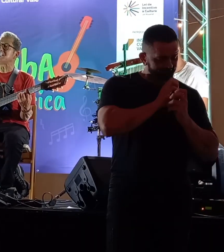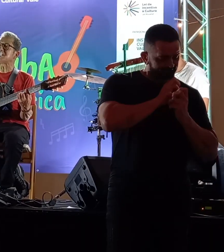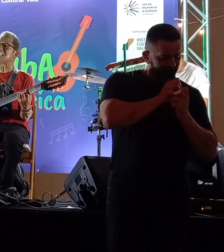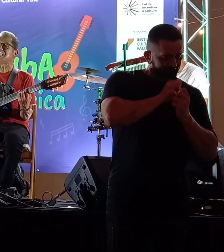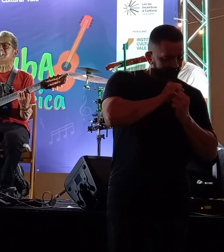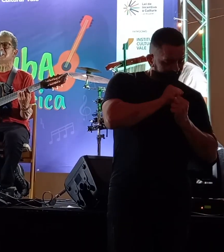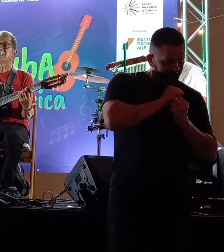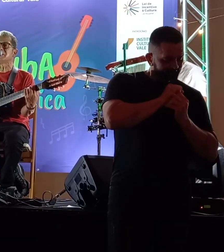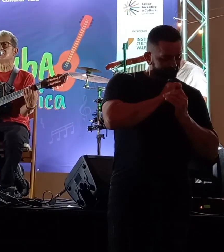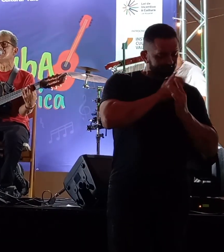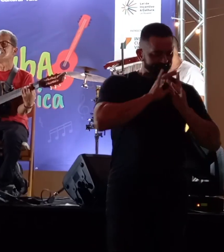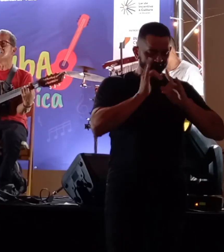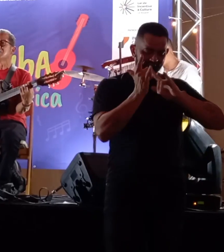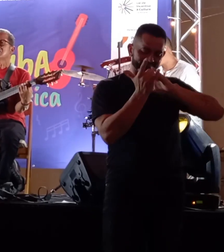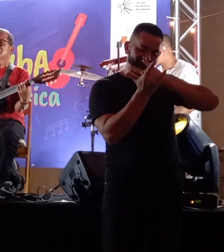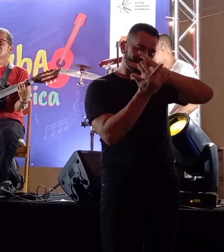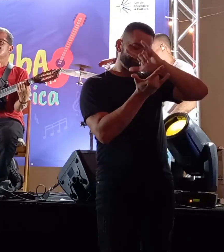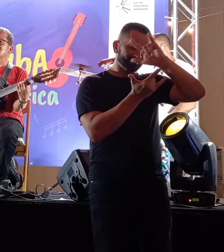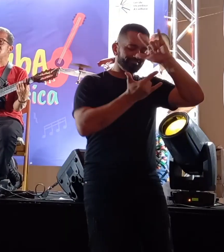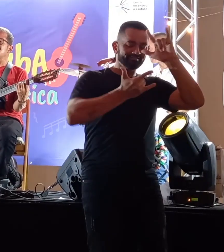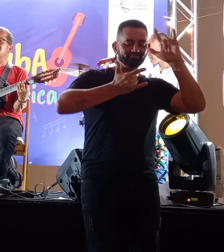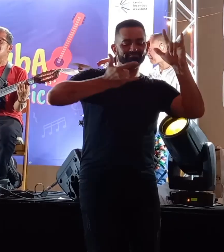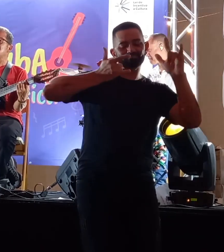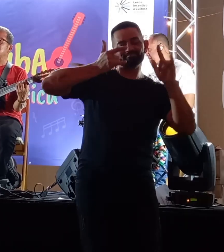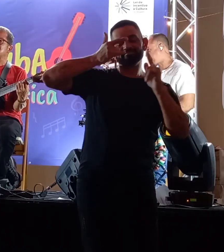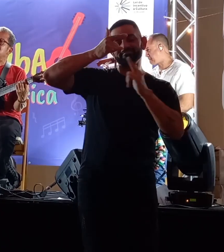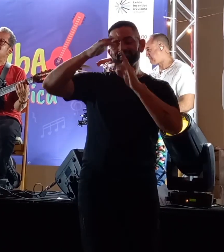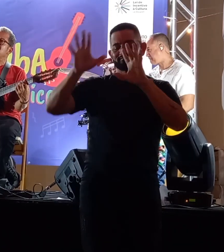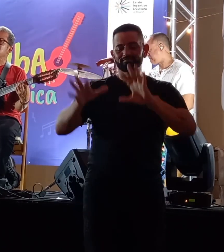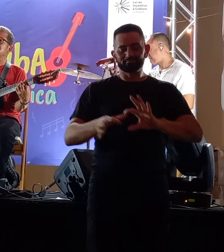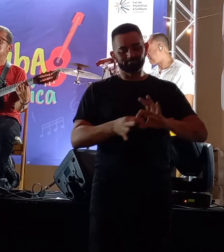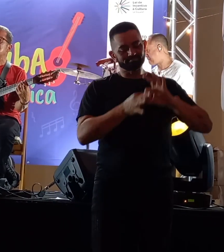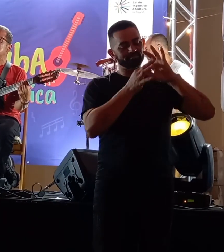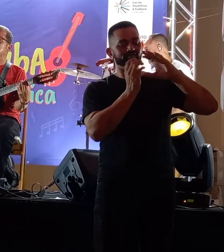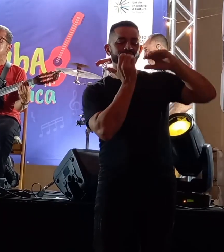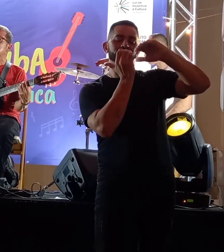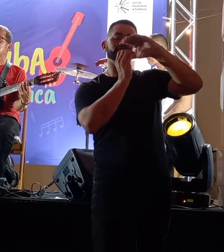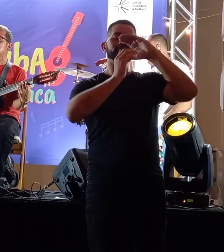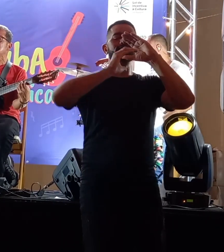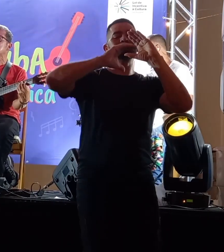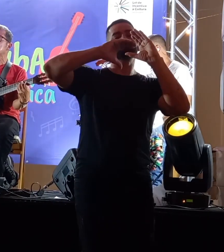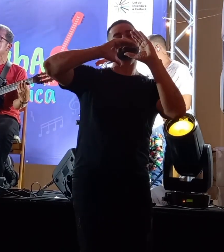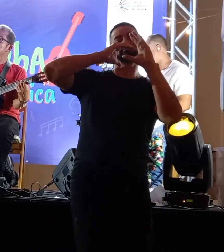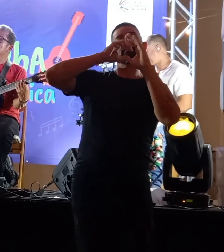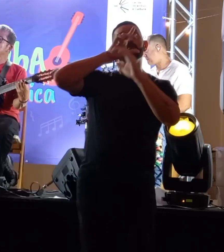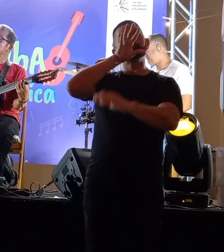adormecido bem cedo, nos alinhavos da canção.